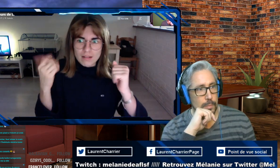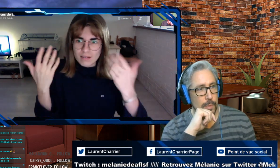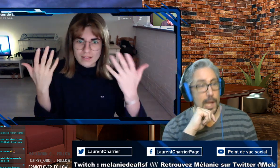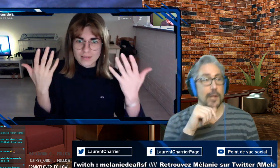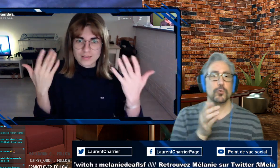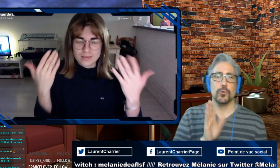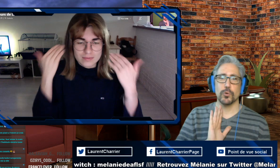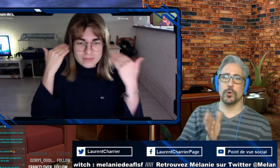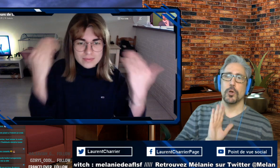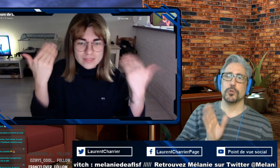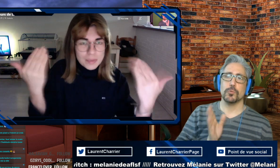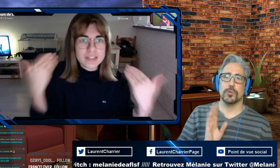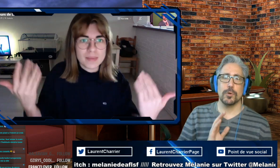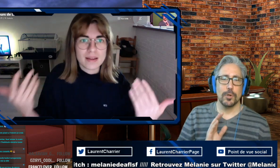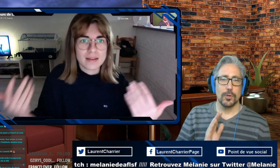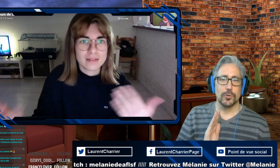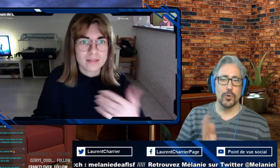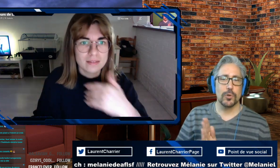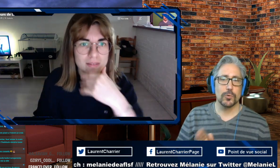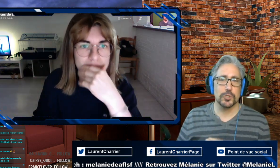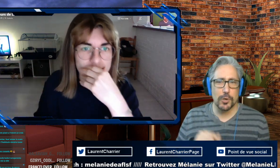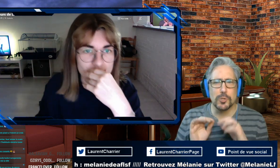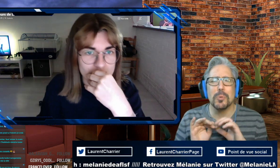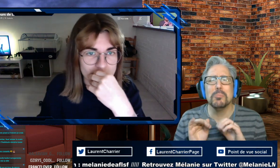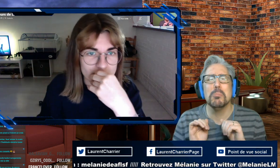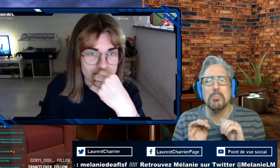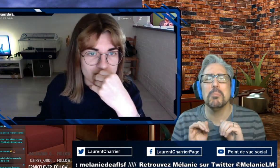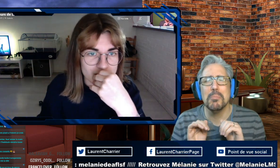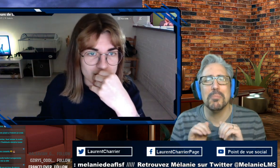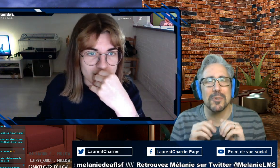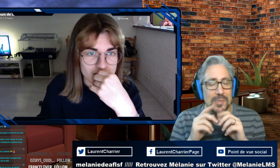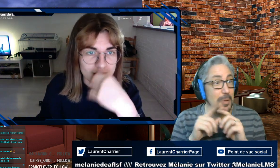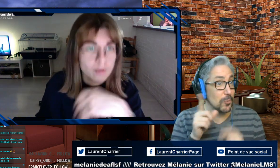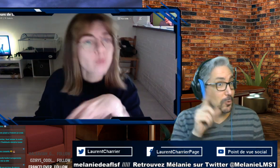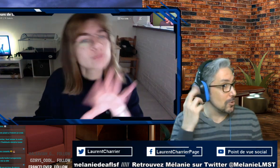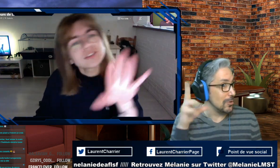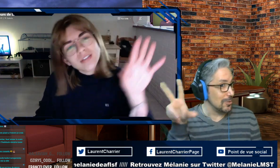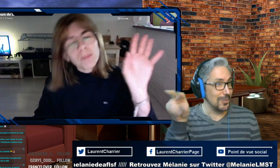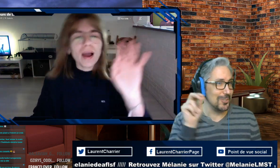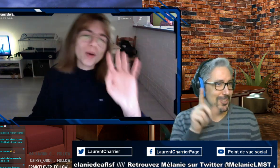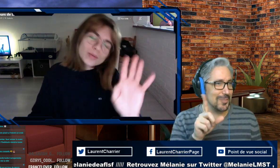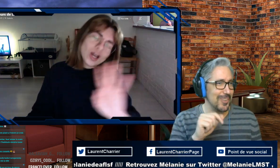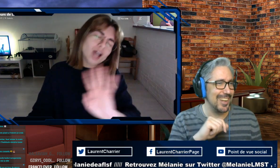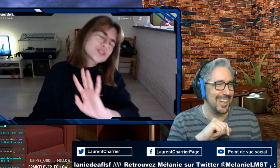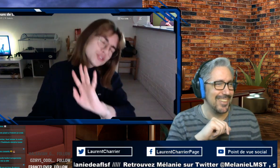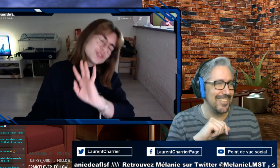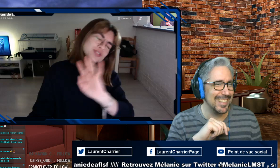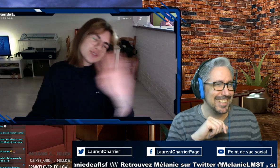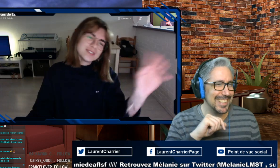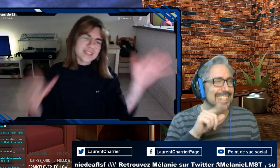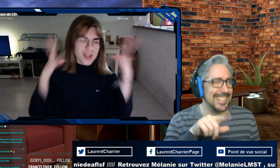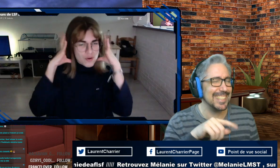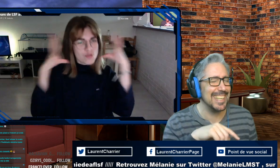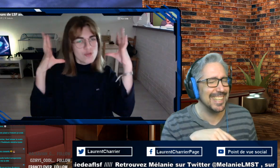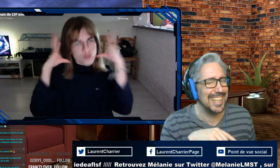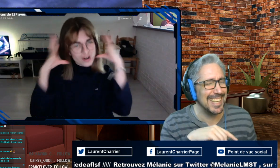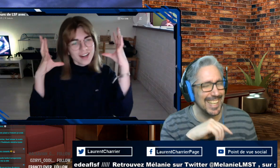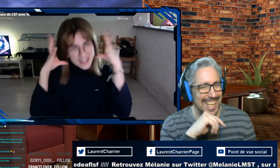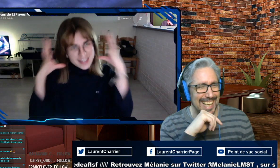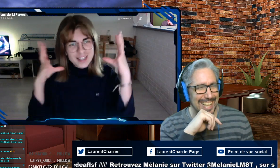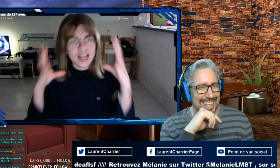Mais Ah du coup ton chien continue comme ça, bah du coup tu n'entends pas. ça, Si,